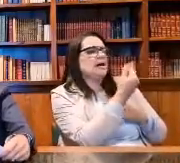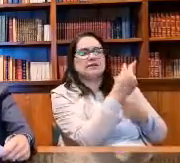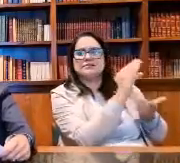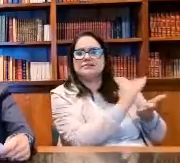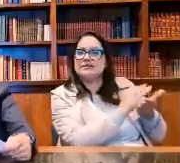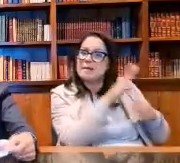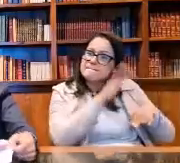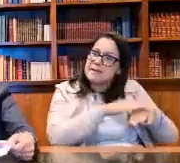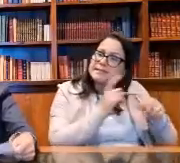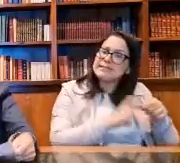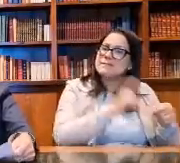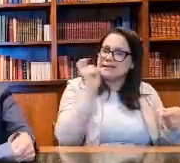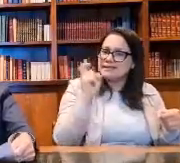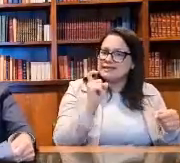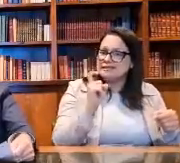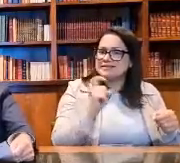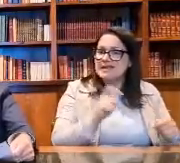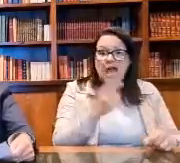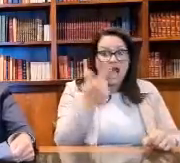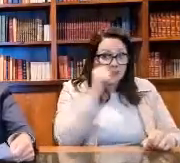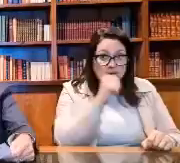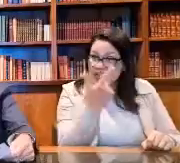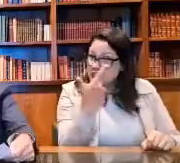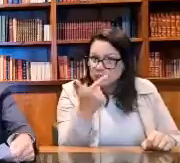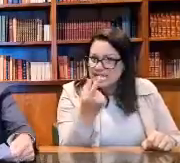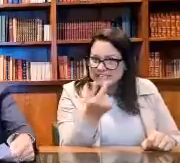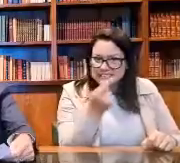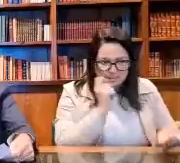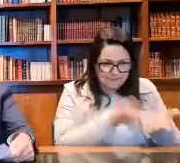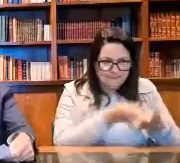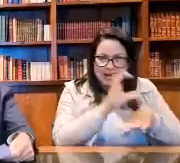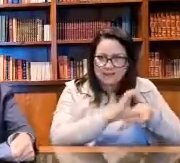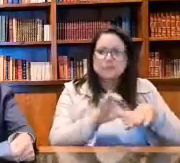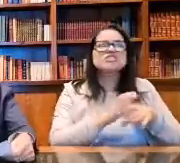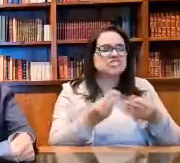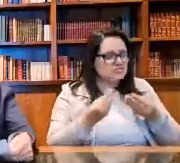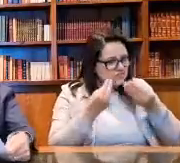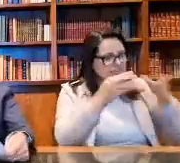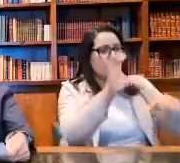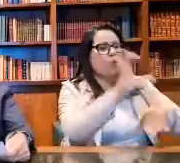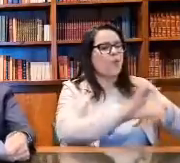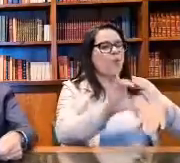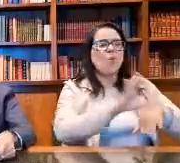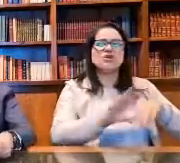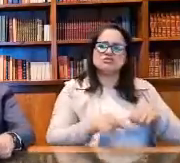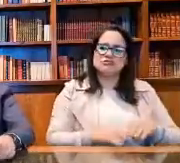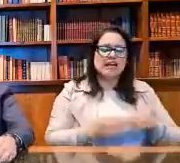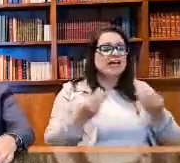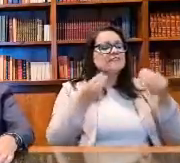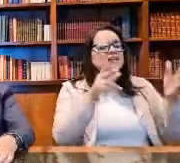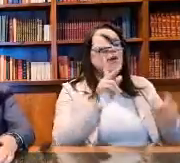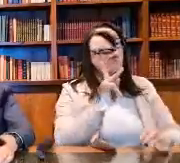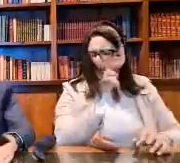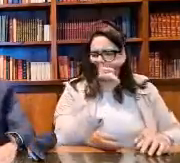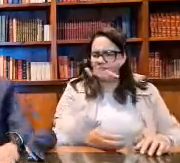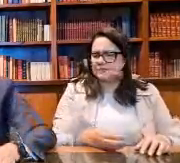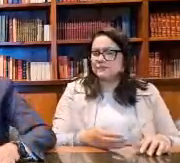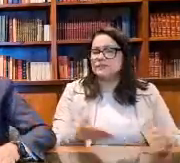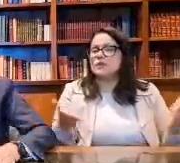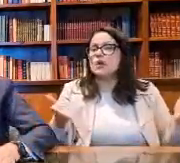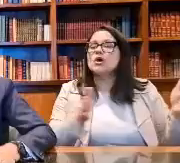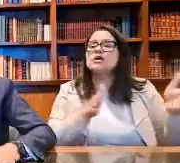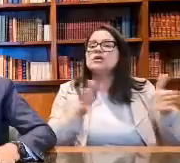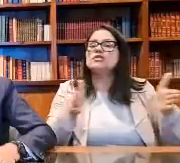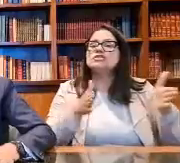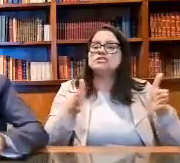Então, como elas não têm dinheiro para fazer o curso, a gente vai dar o curso e no final, na formatura, vai dar um kit profissional para ela começar a trabalhar. Vou falar uma